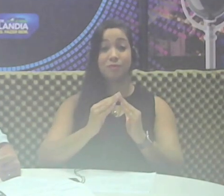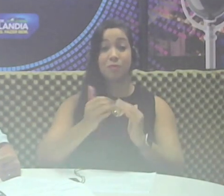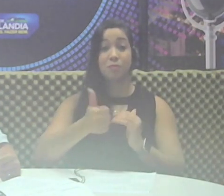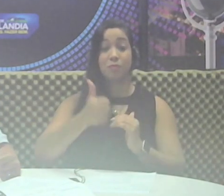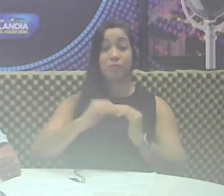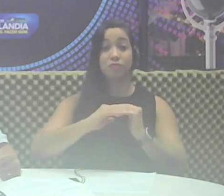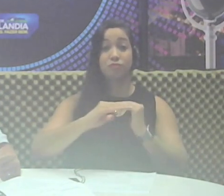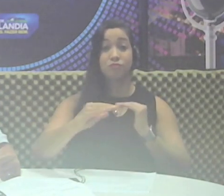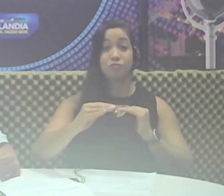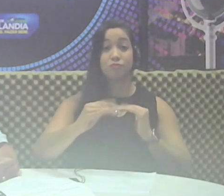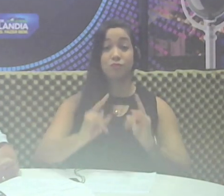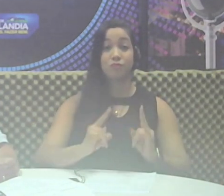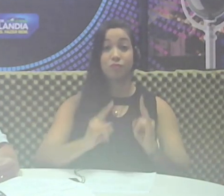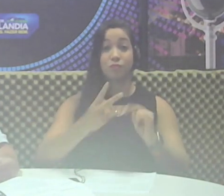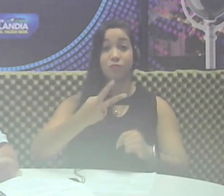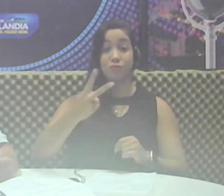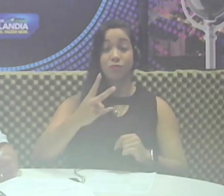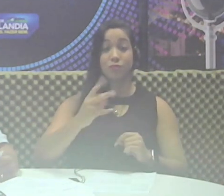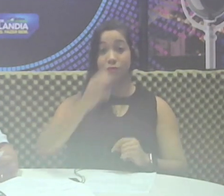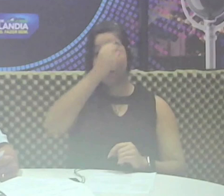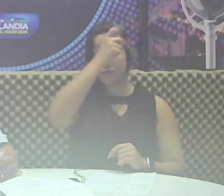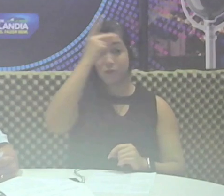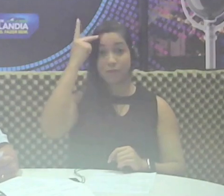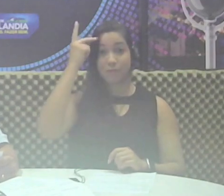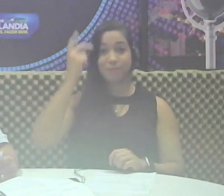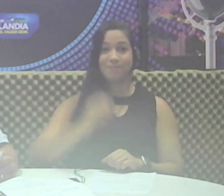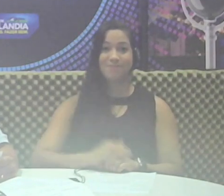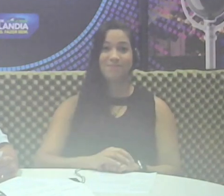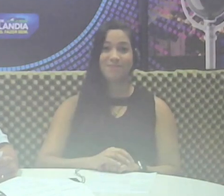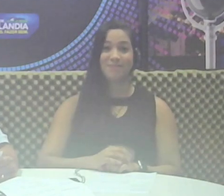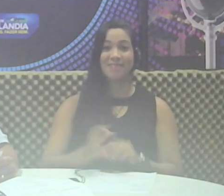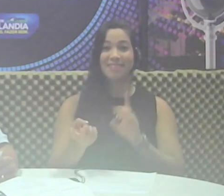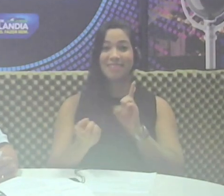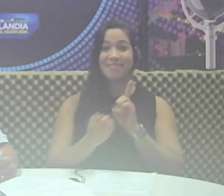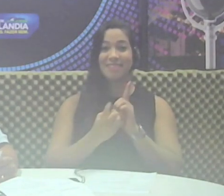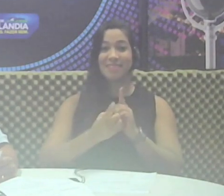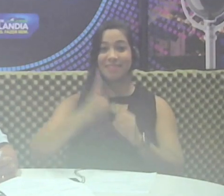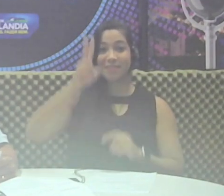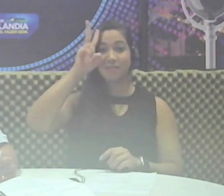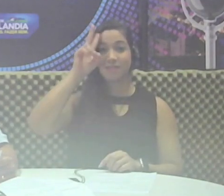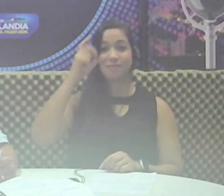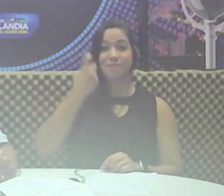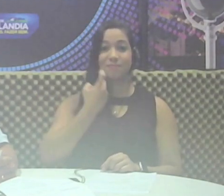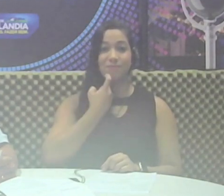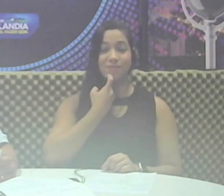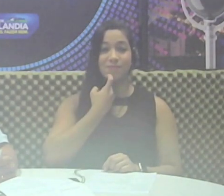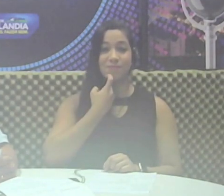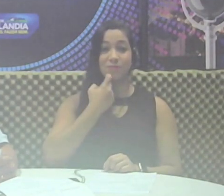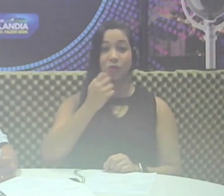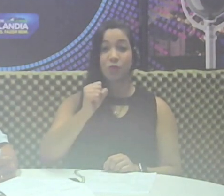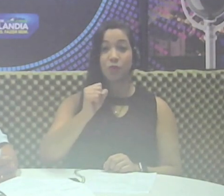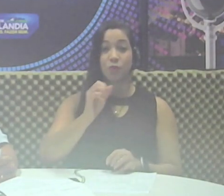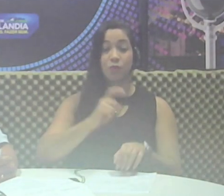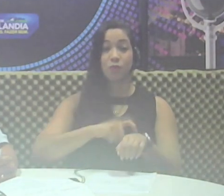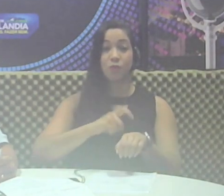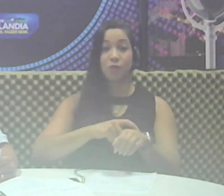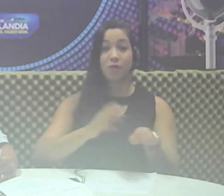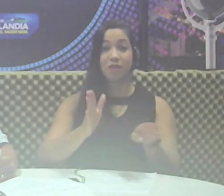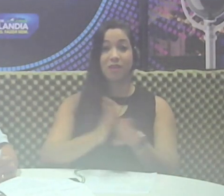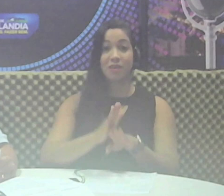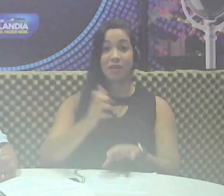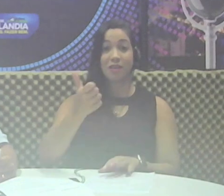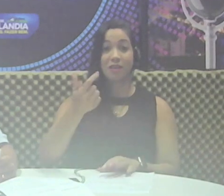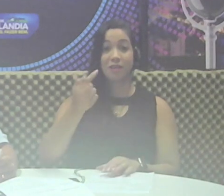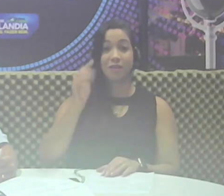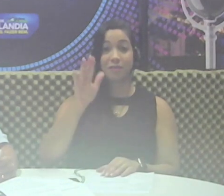Centro Administrativo. O atendimento é feito de segunda a sexta-feira, das 8 horas às 17 horas. Não